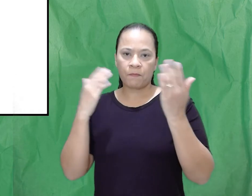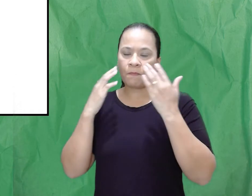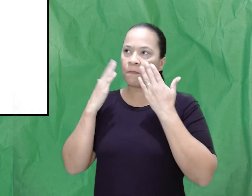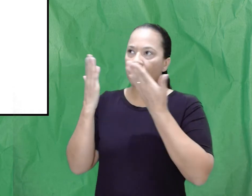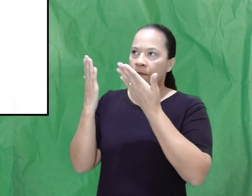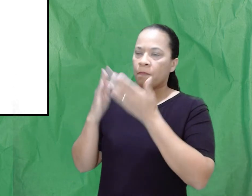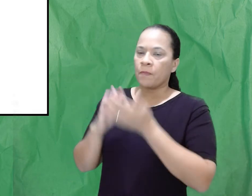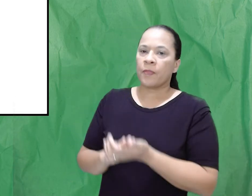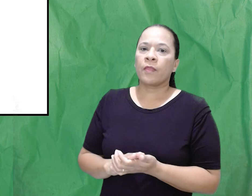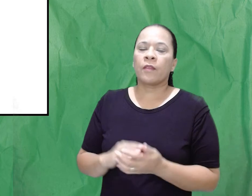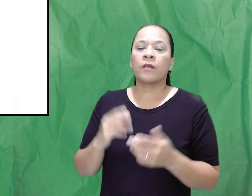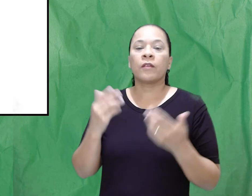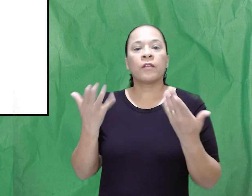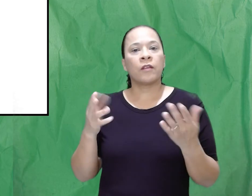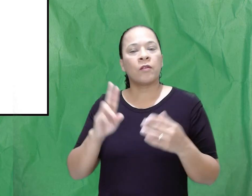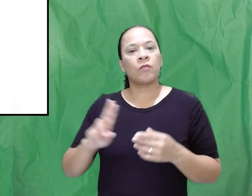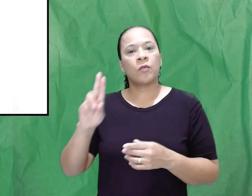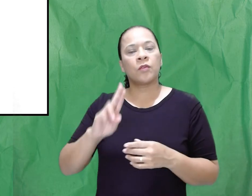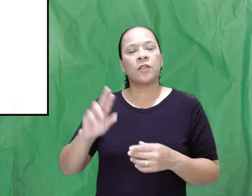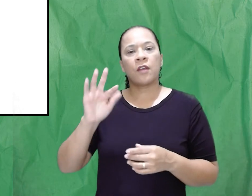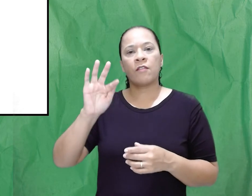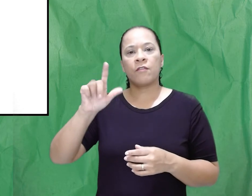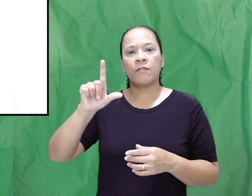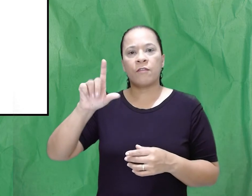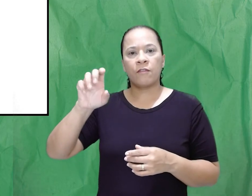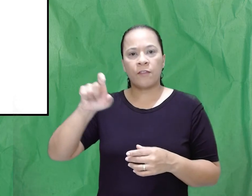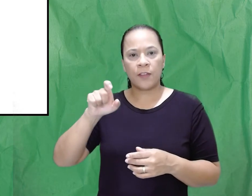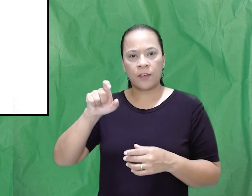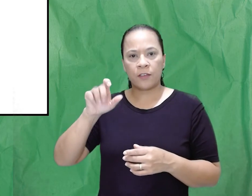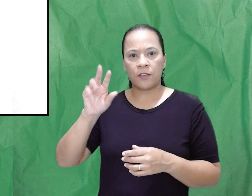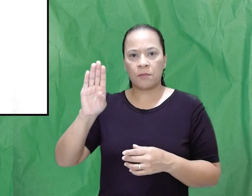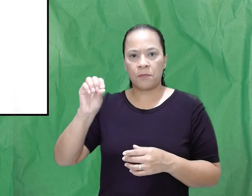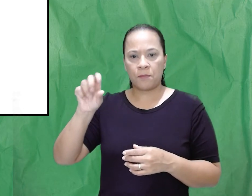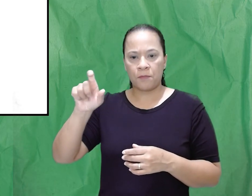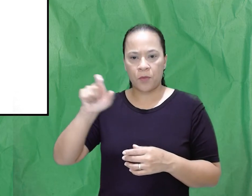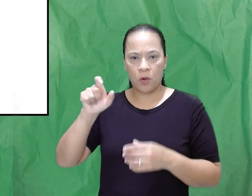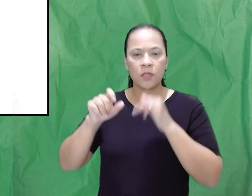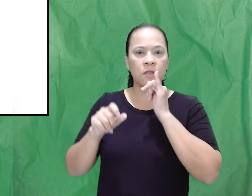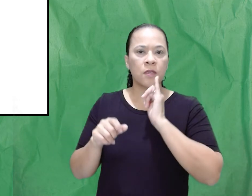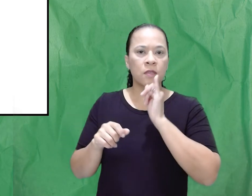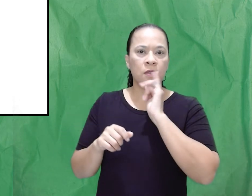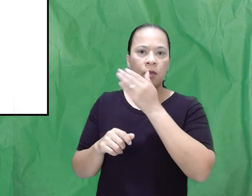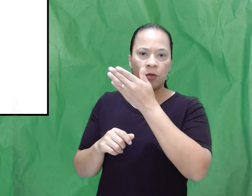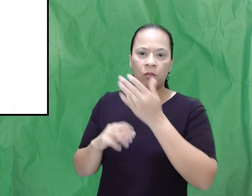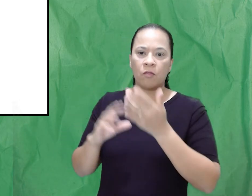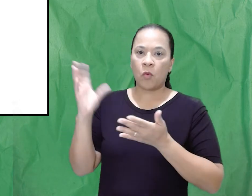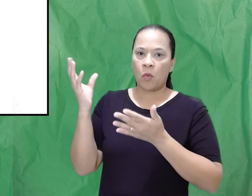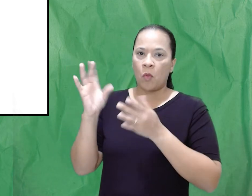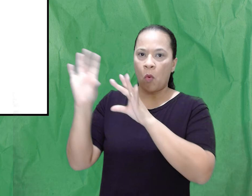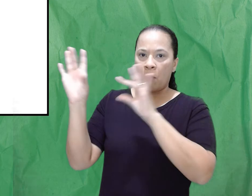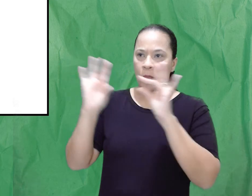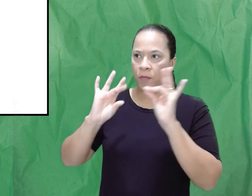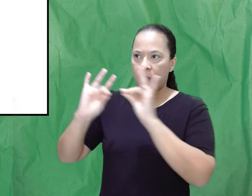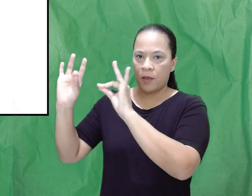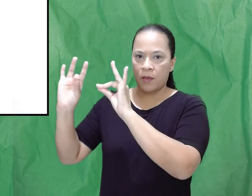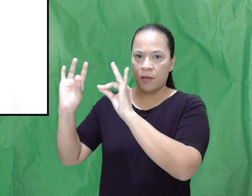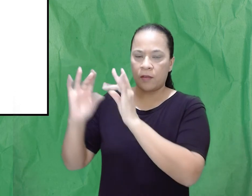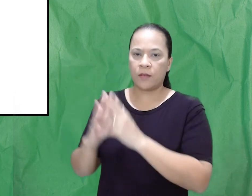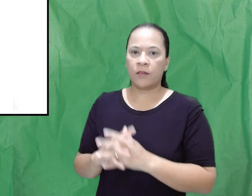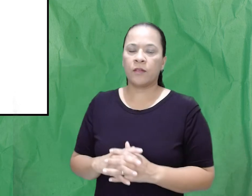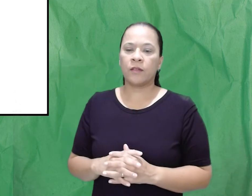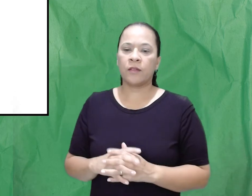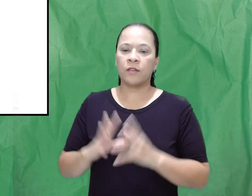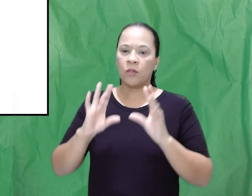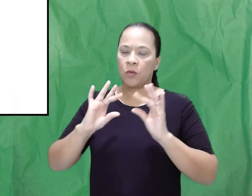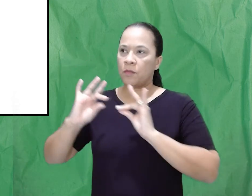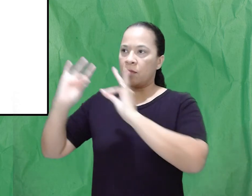do Flexbox. Então aqui eu tenho um exemplo do Flexbox. Vou copiar meu style. Então aqui eu tenho meu